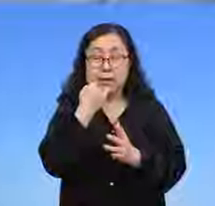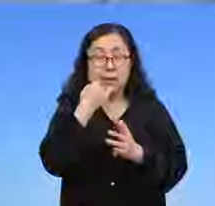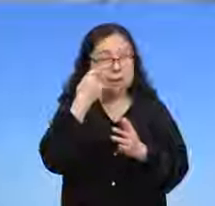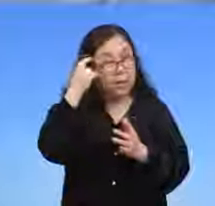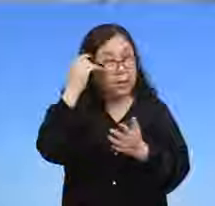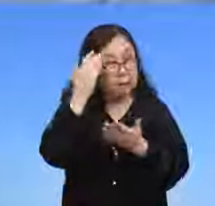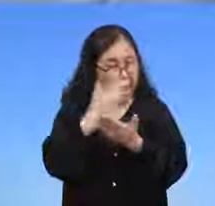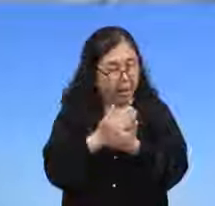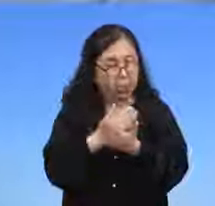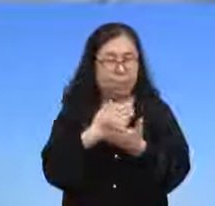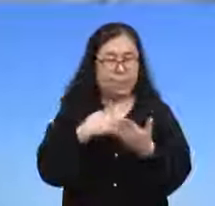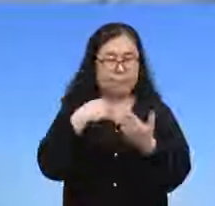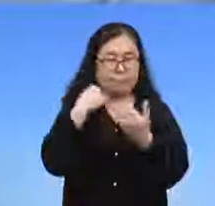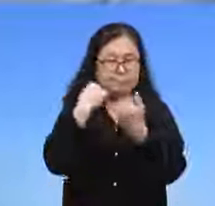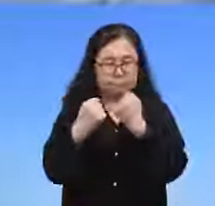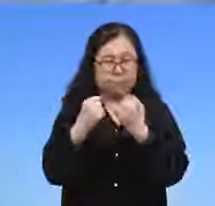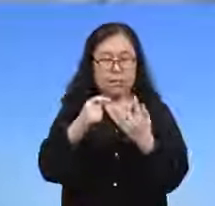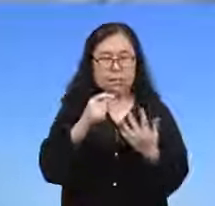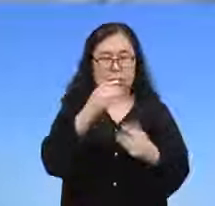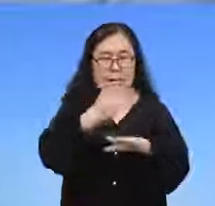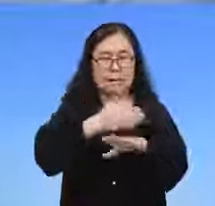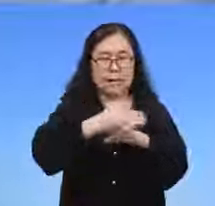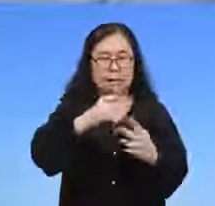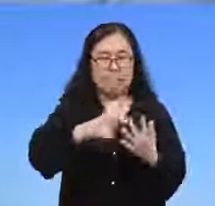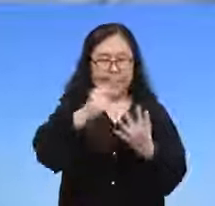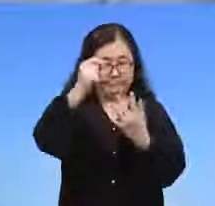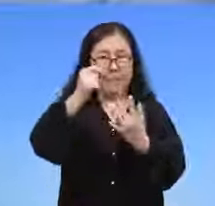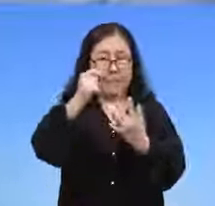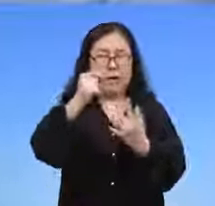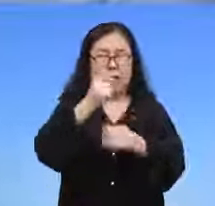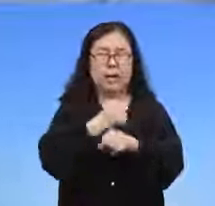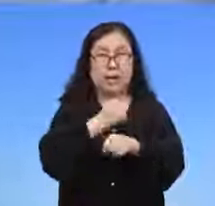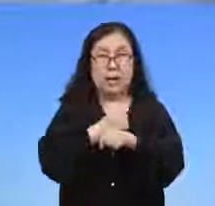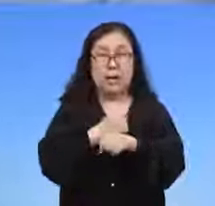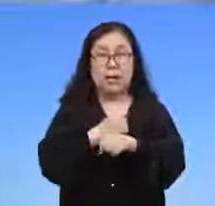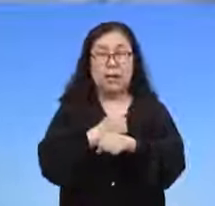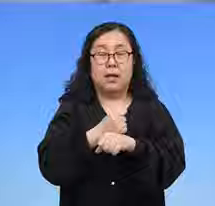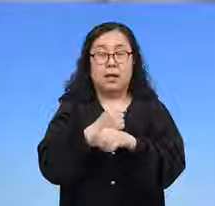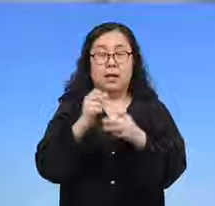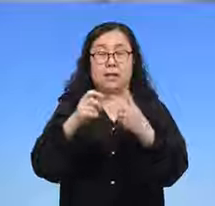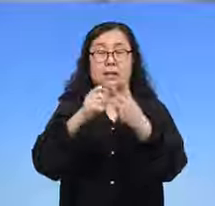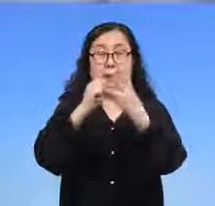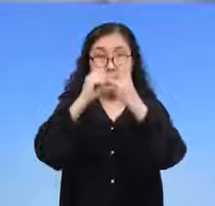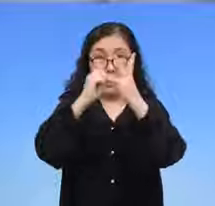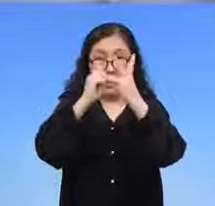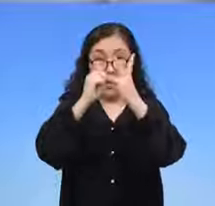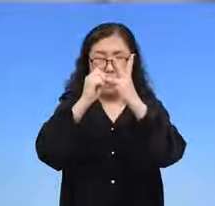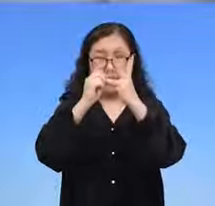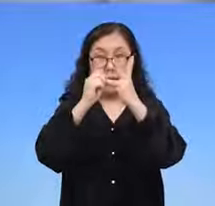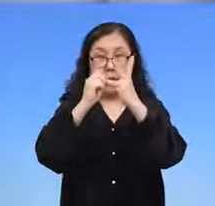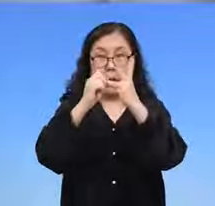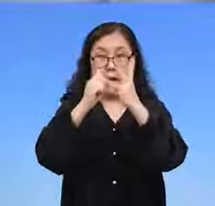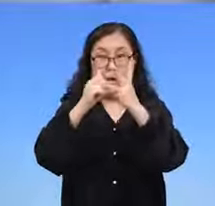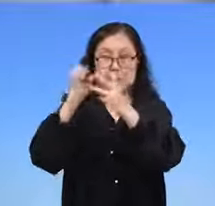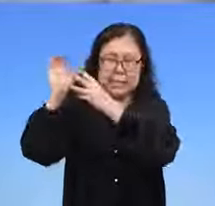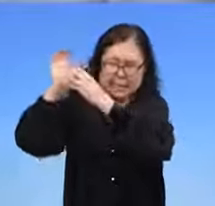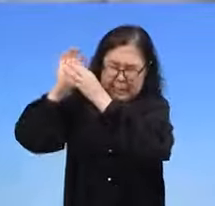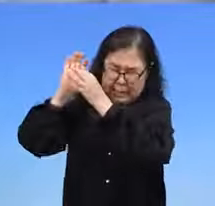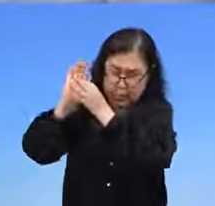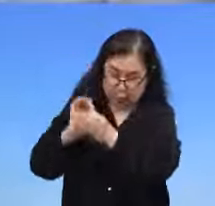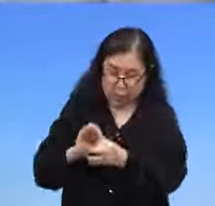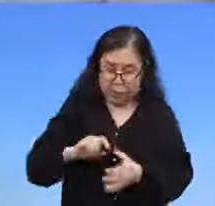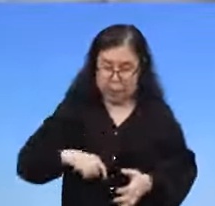감사를 택하겠다. 그리고 제일 중요한 거, 이 모든 것들은 지속적인